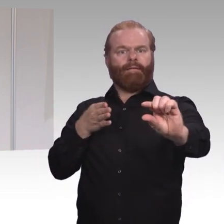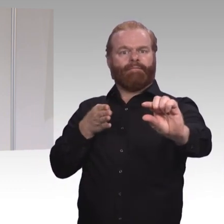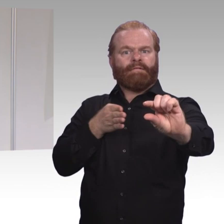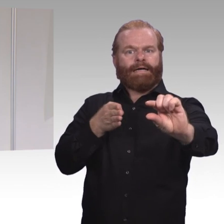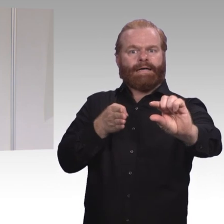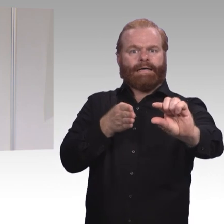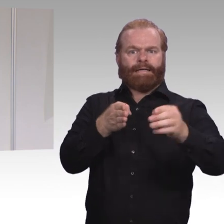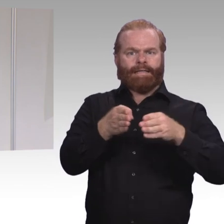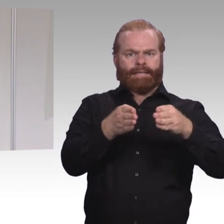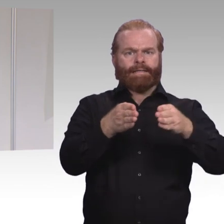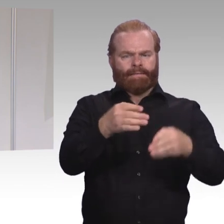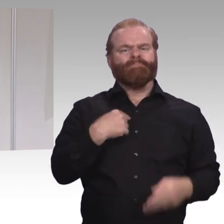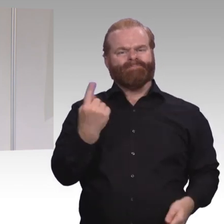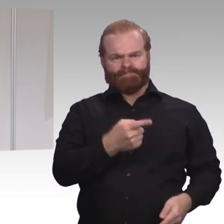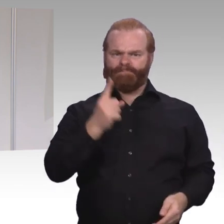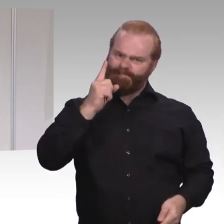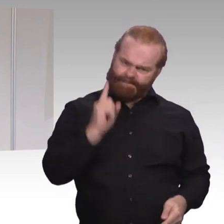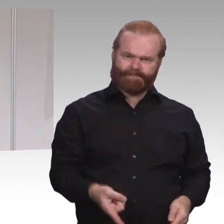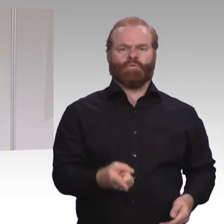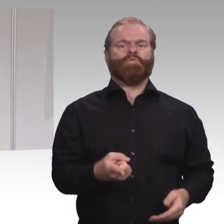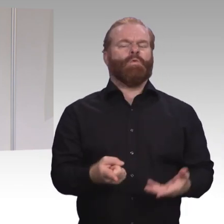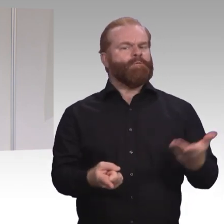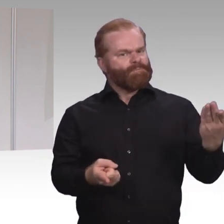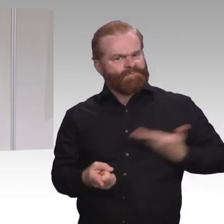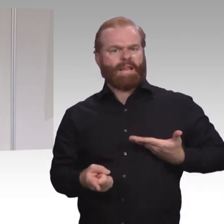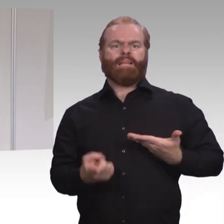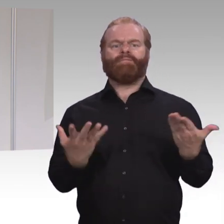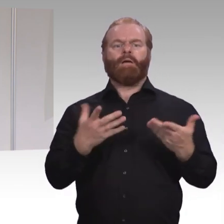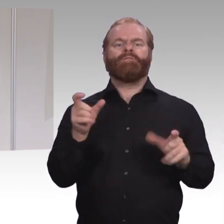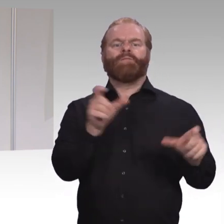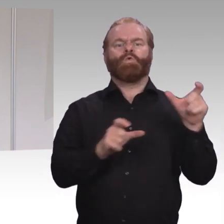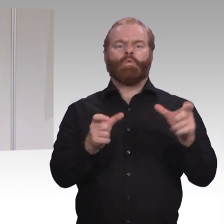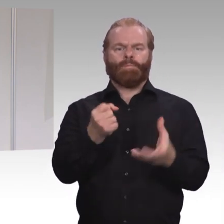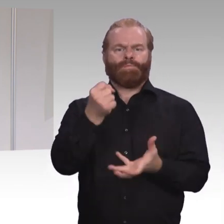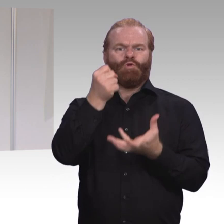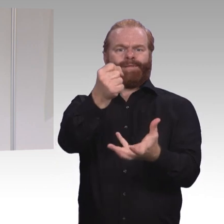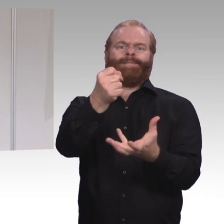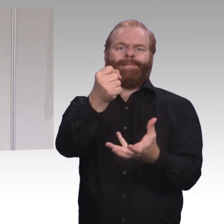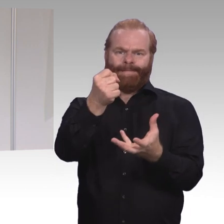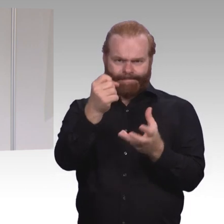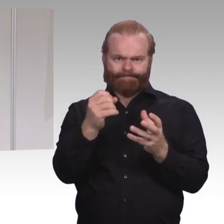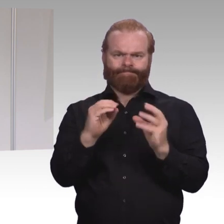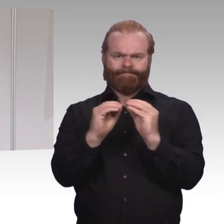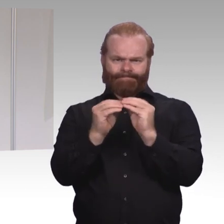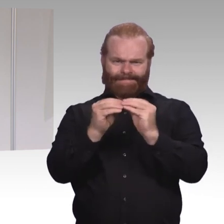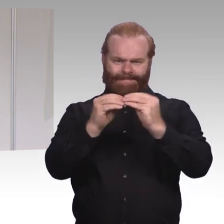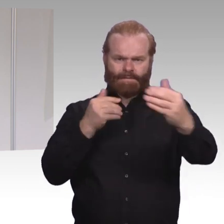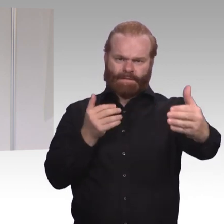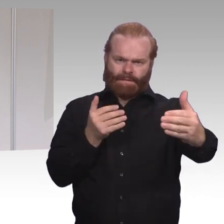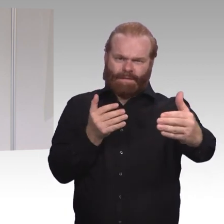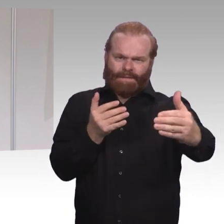von 1,5% des Bruttoinlandsproduktes erreichen. Diesen Wert haben wir abgestimmt gegenüber der